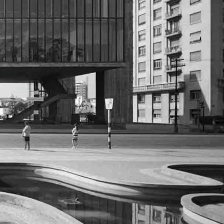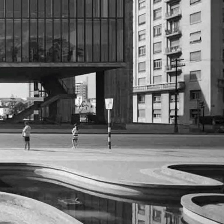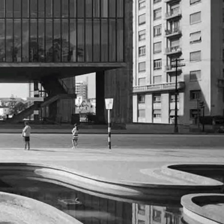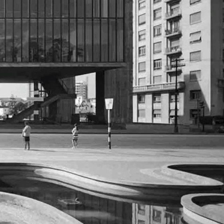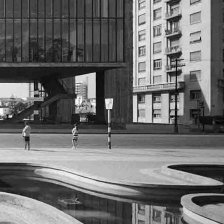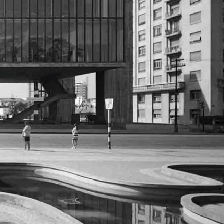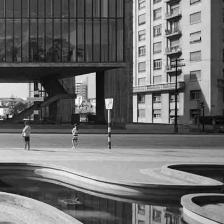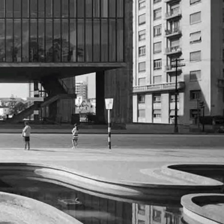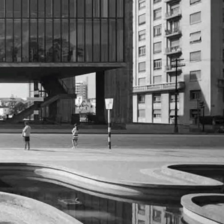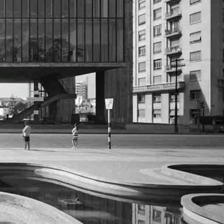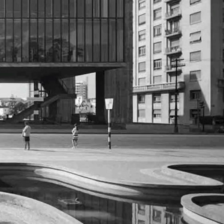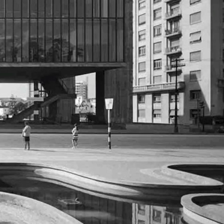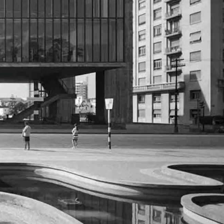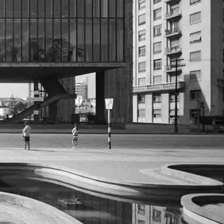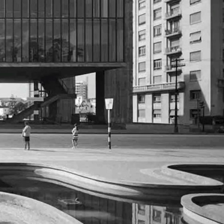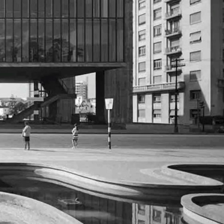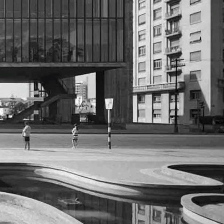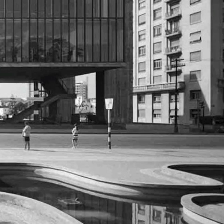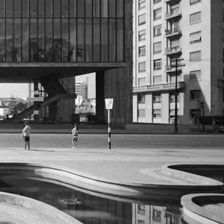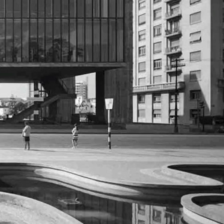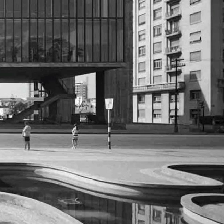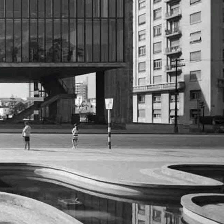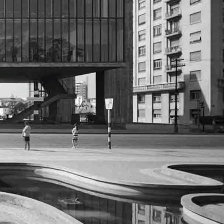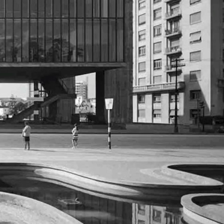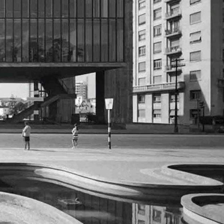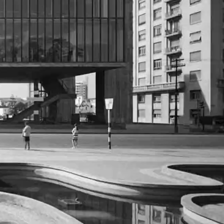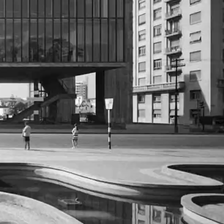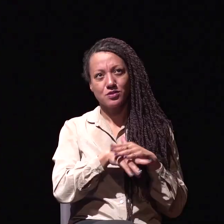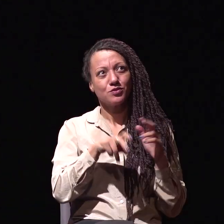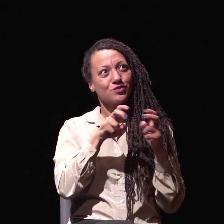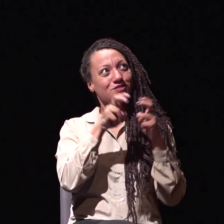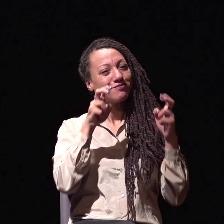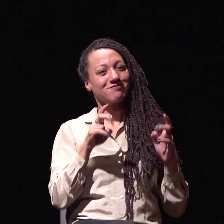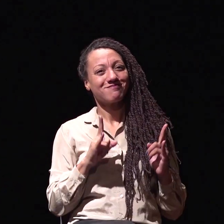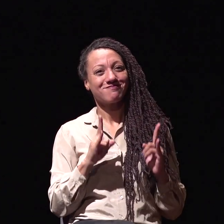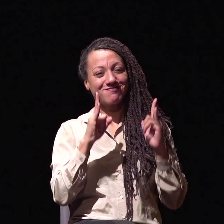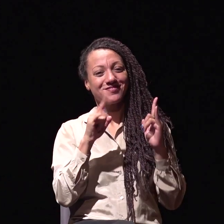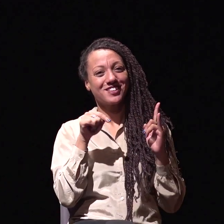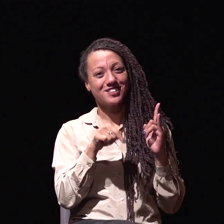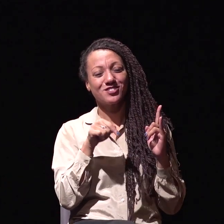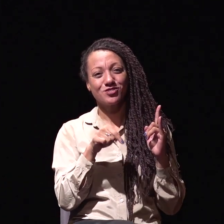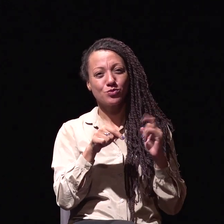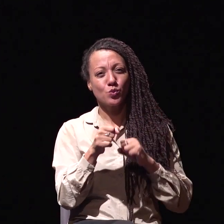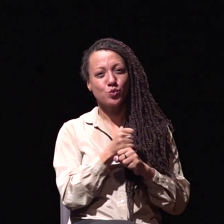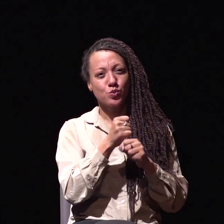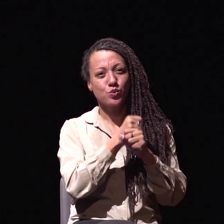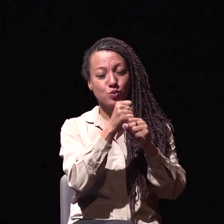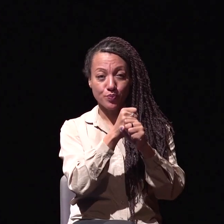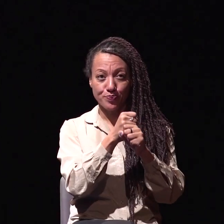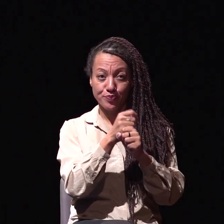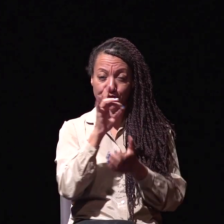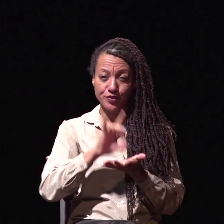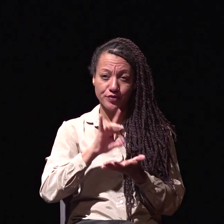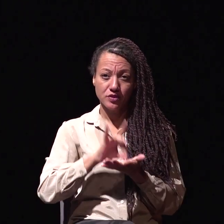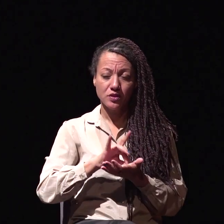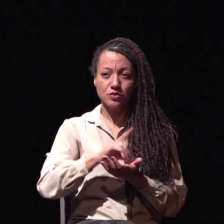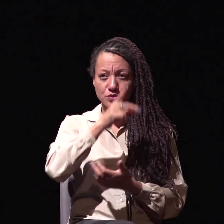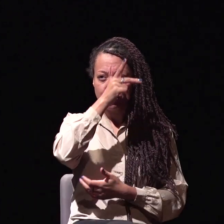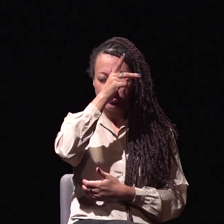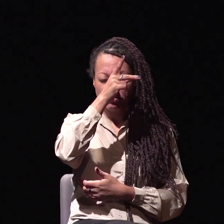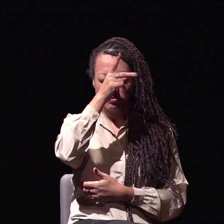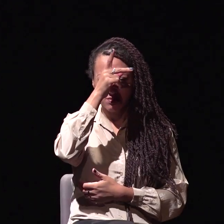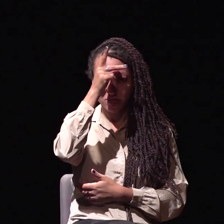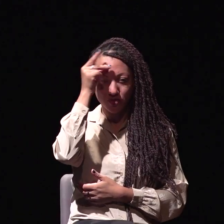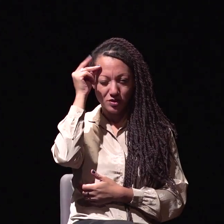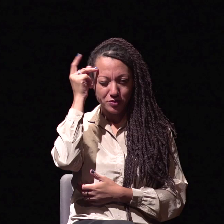mais singular item de nosso acervo, nosso edifício, que a rigor pertence à prefeitura do município de São